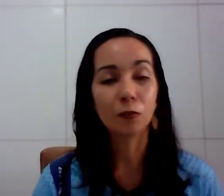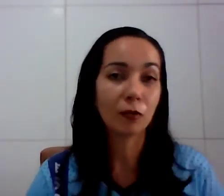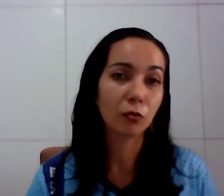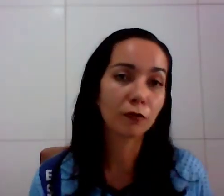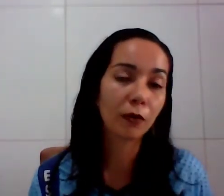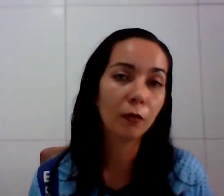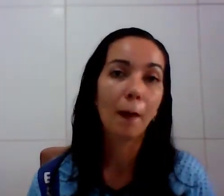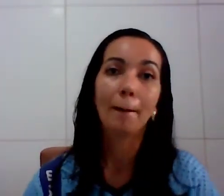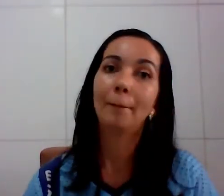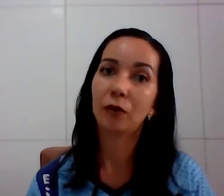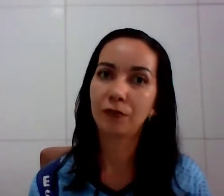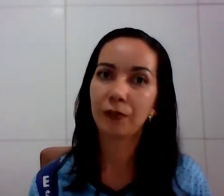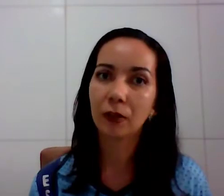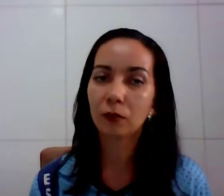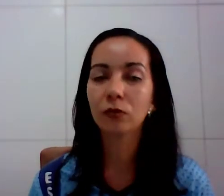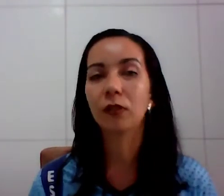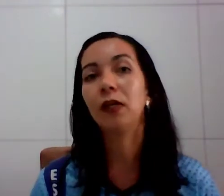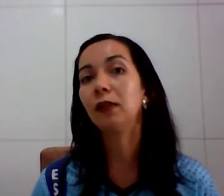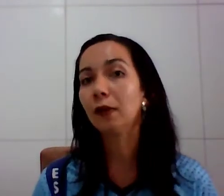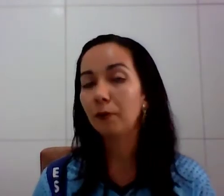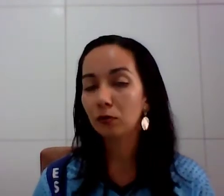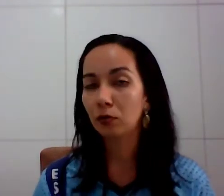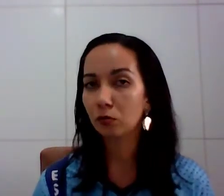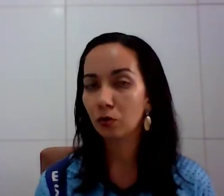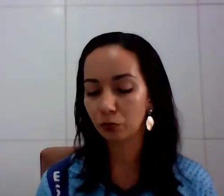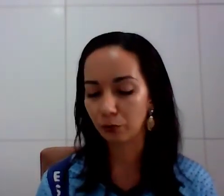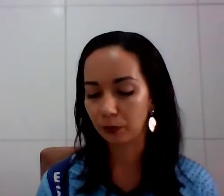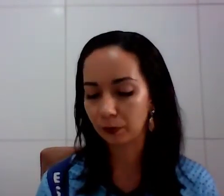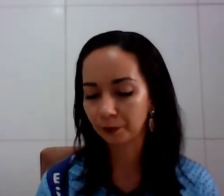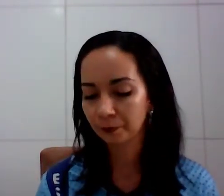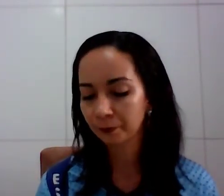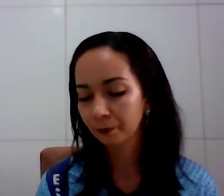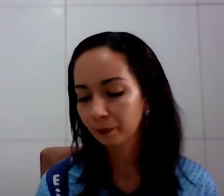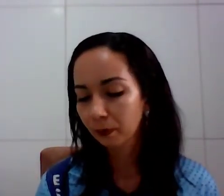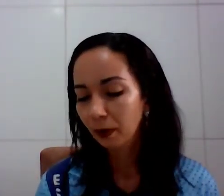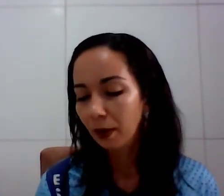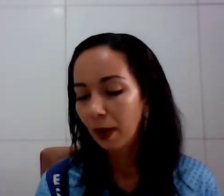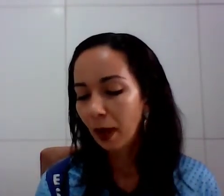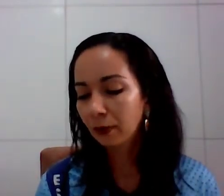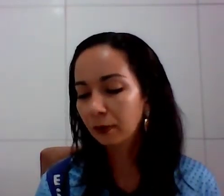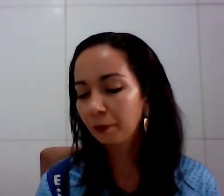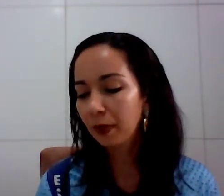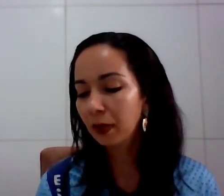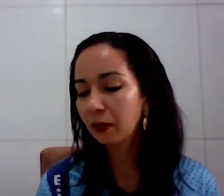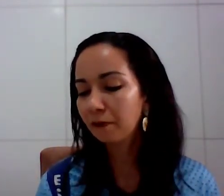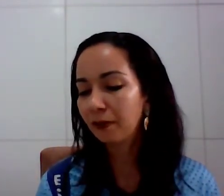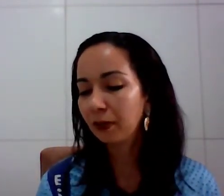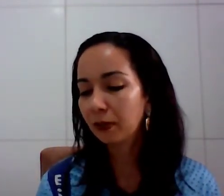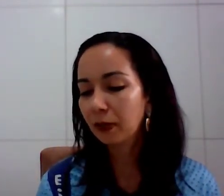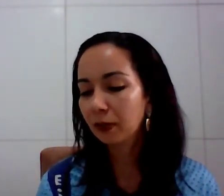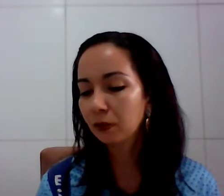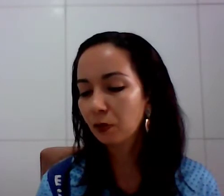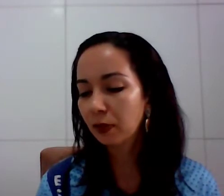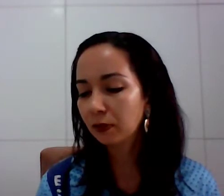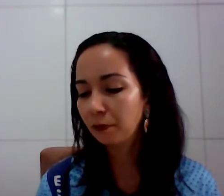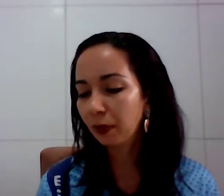pessoas foram modificando-se e também os seus costumes. Há também quem defenda que esse